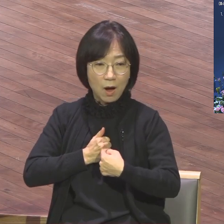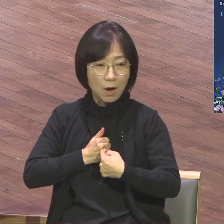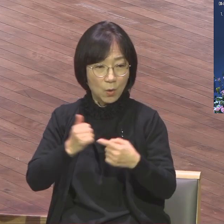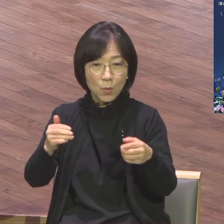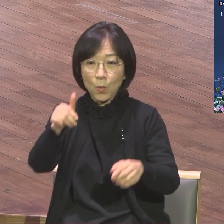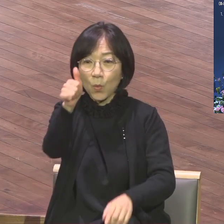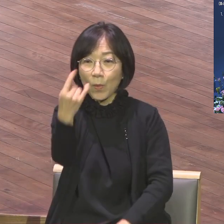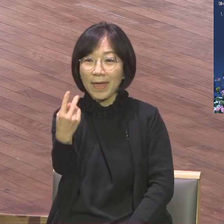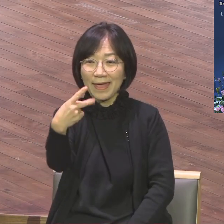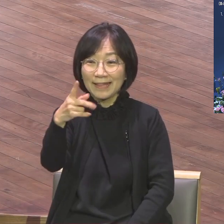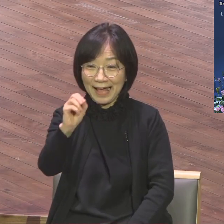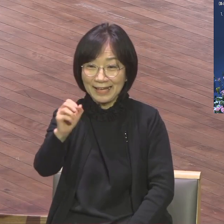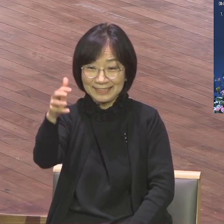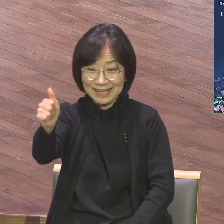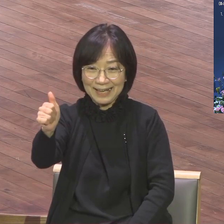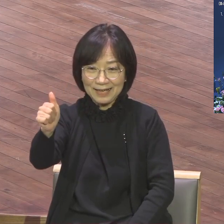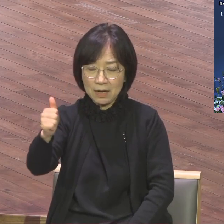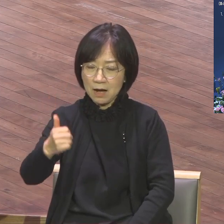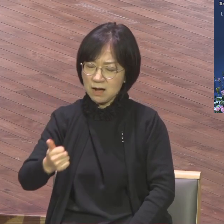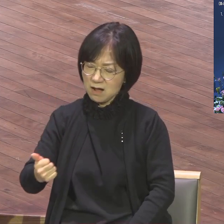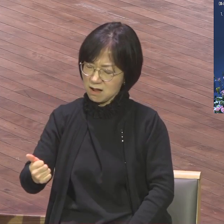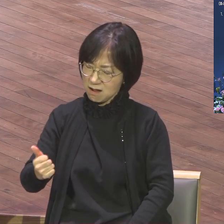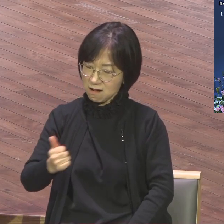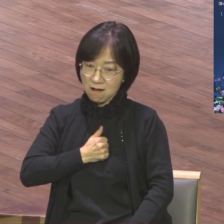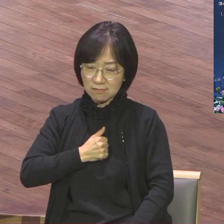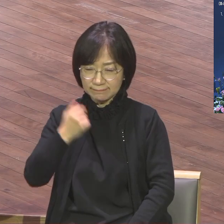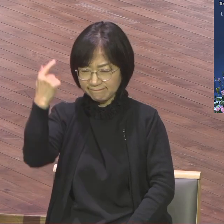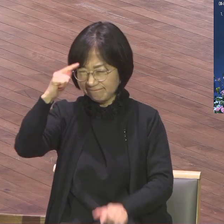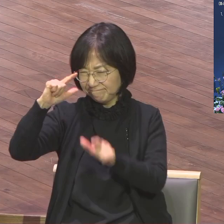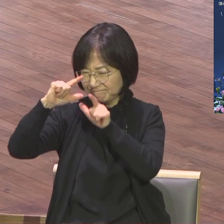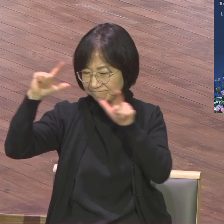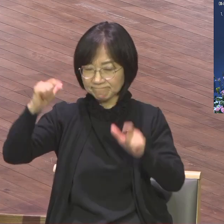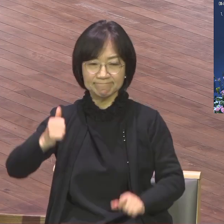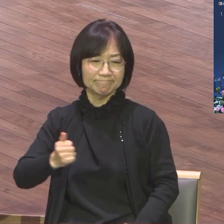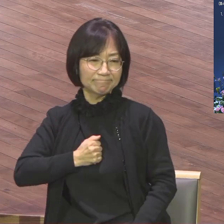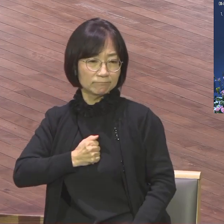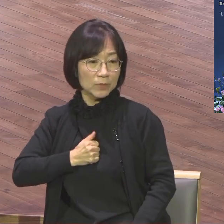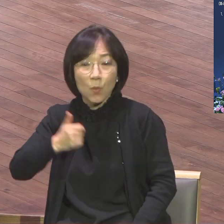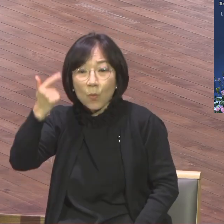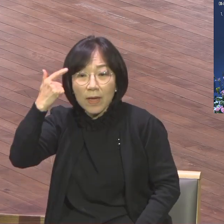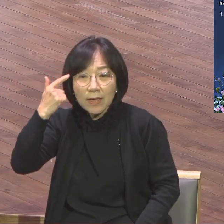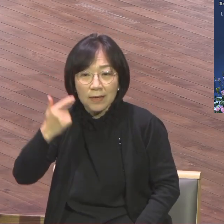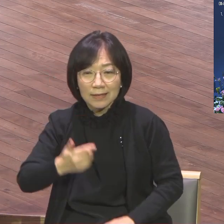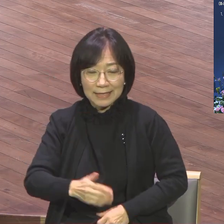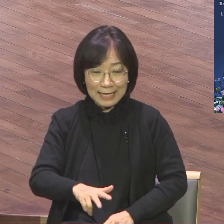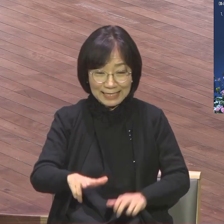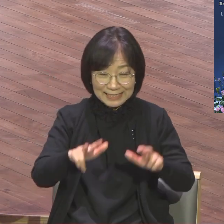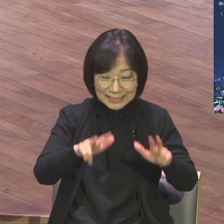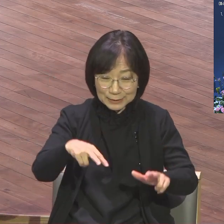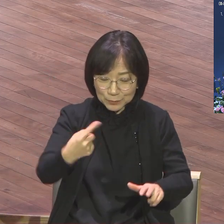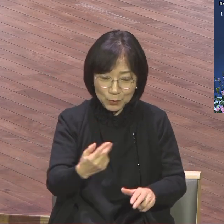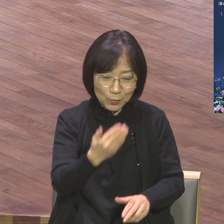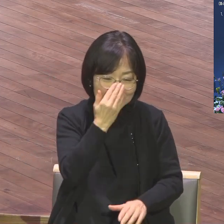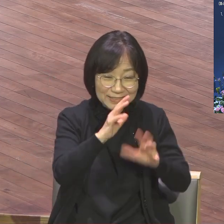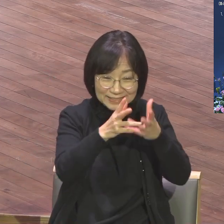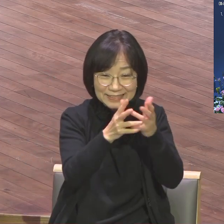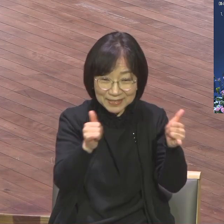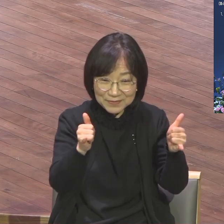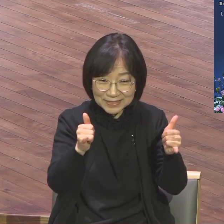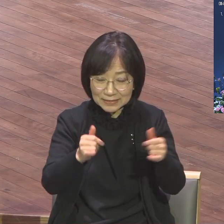자존심이에요. 사실은 회당장이라는 것은 왜냐하면 유대인들은요 가는 곳마다 회당을 지어요. 지금도 마찬가지예요.